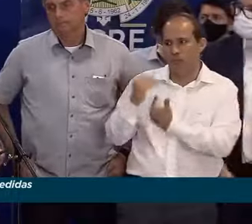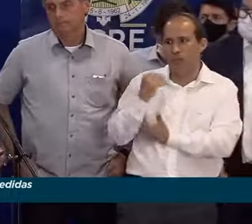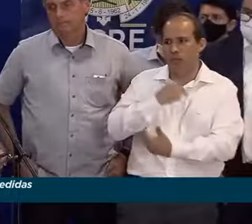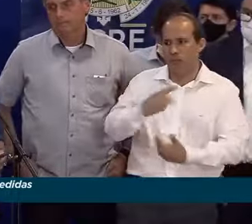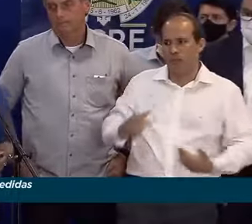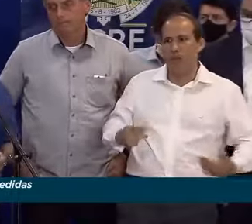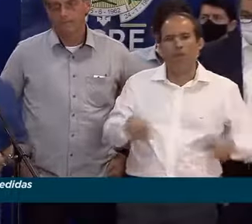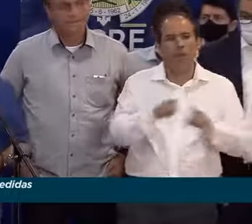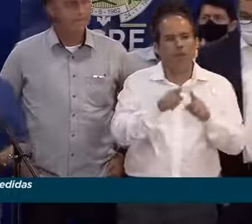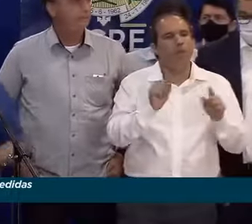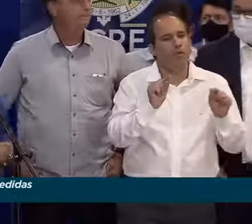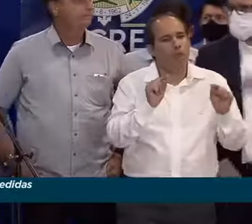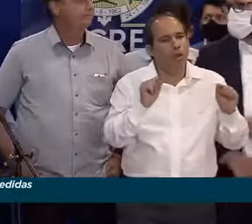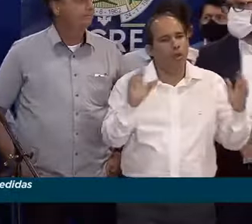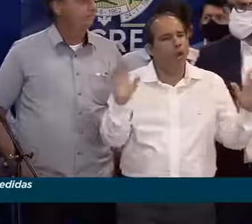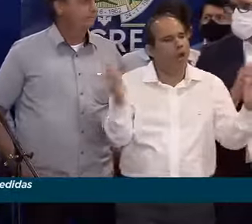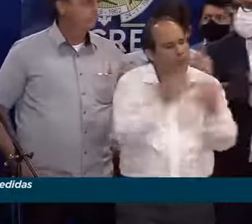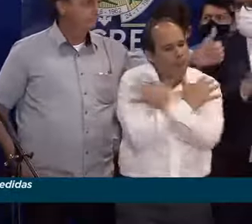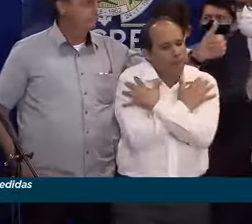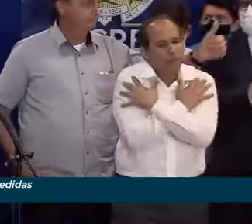e abraçando o Acre.